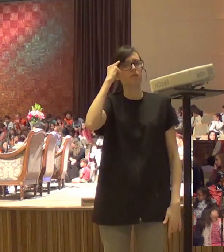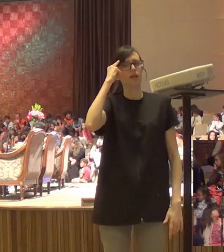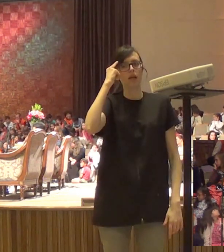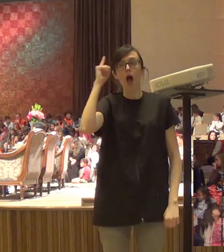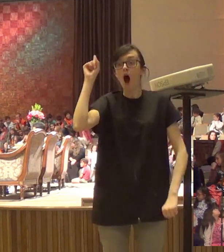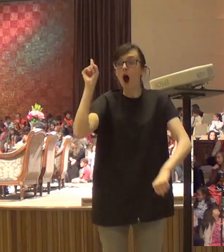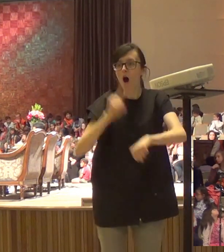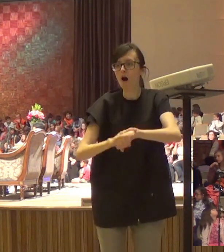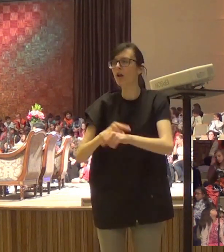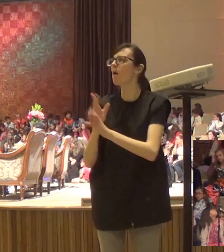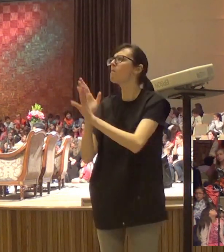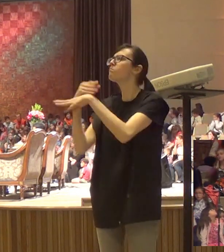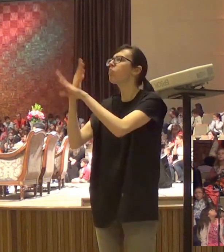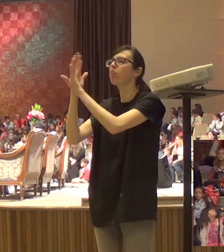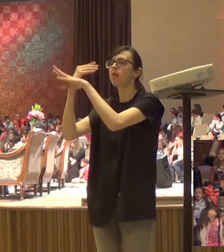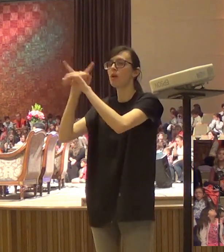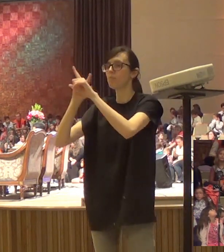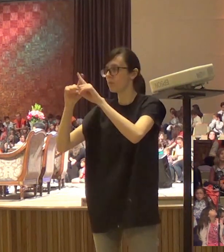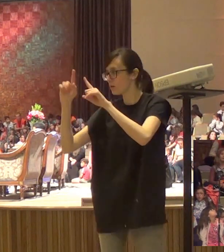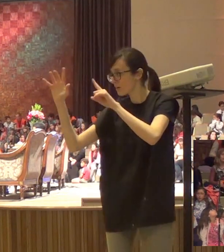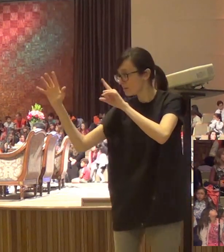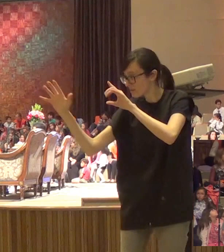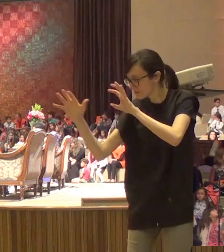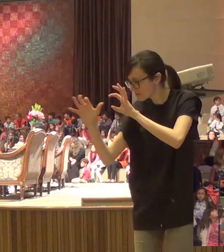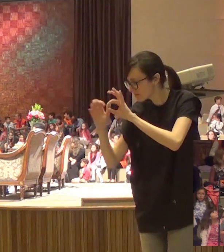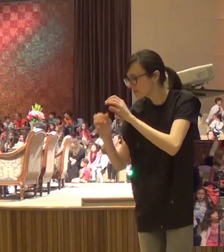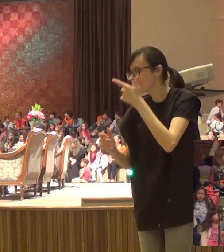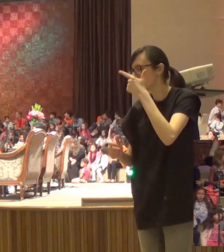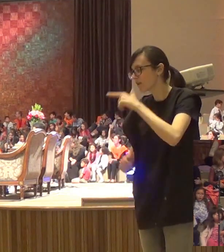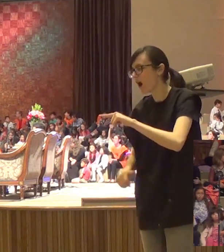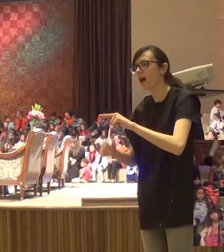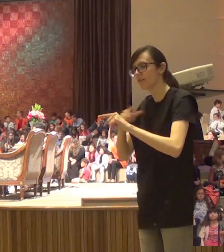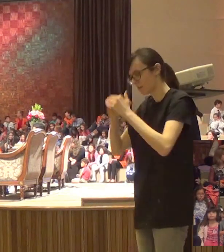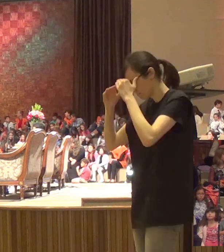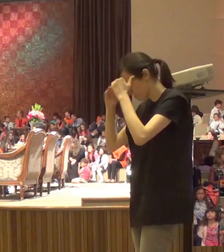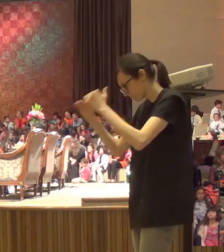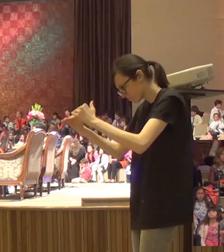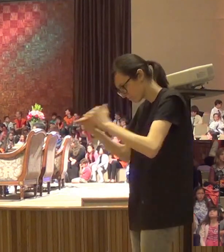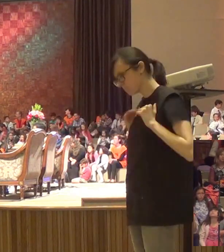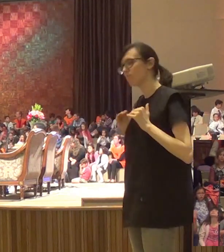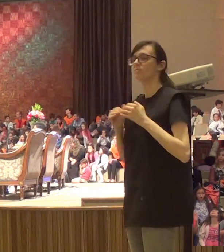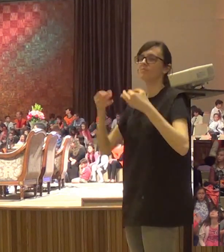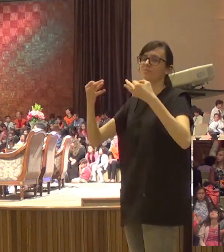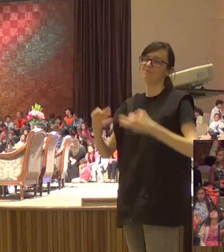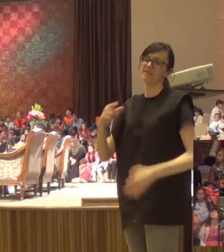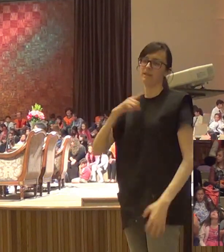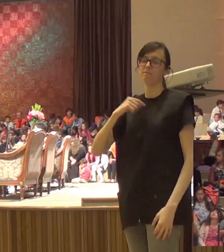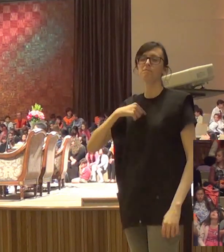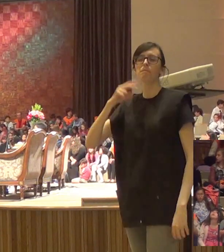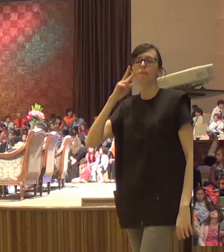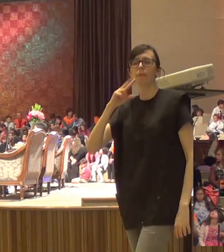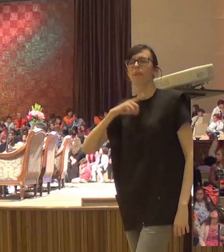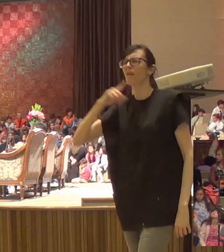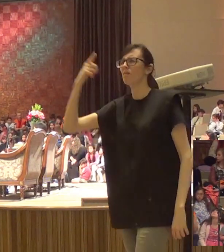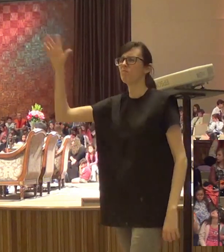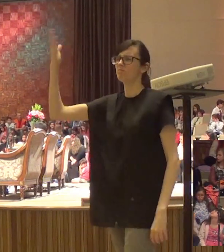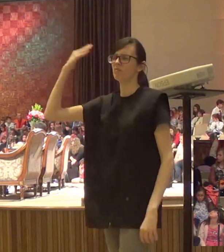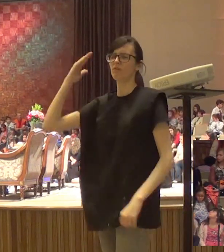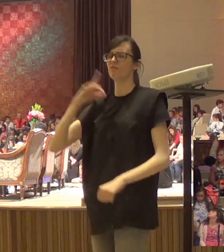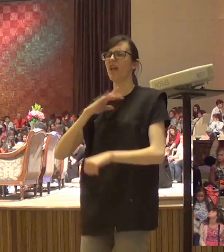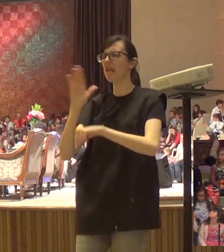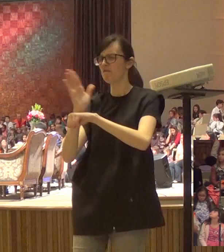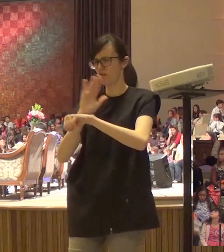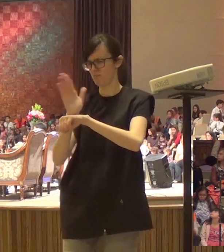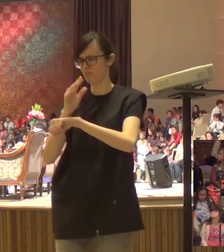encontram, os desobedientes voltam ao caminho da sabedoria, como esse texto diz. Eu lembro daquele filme que fez,